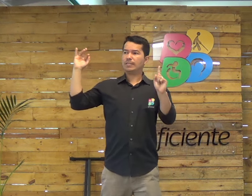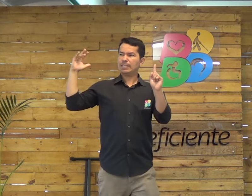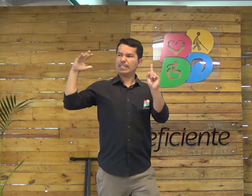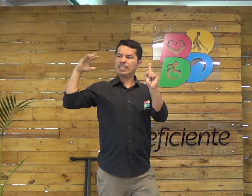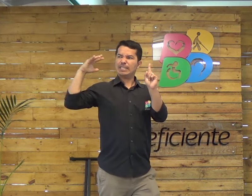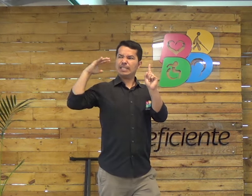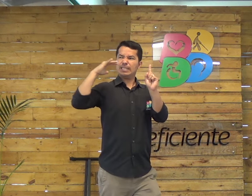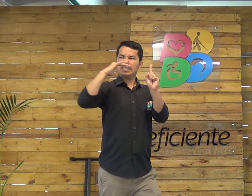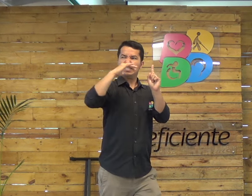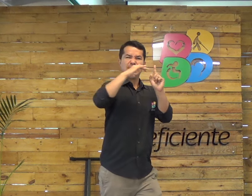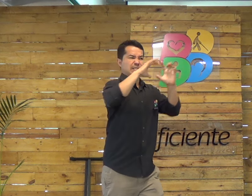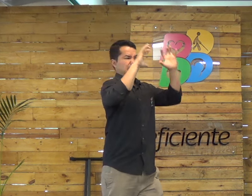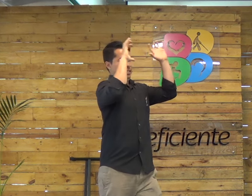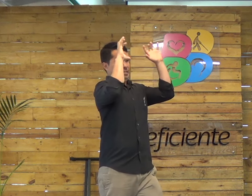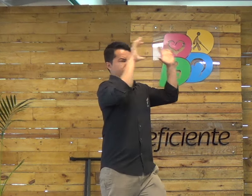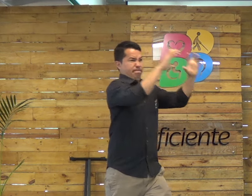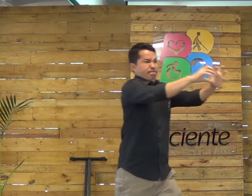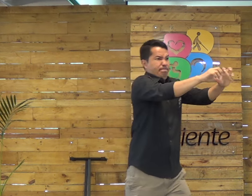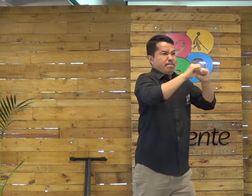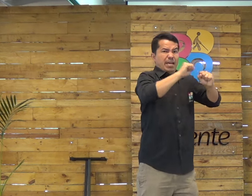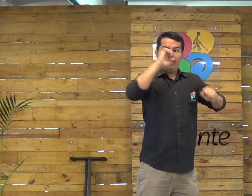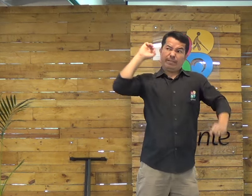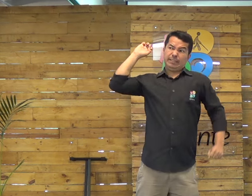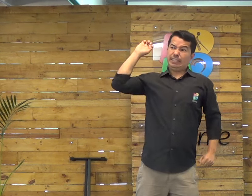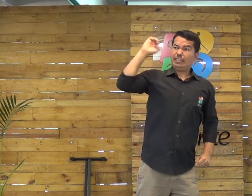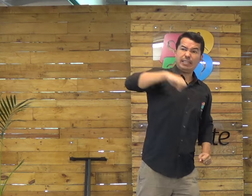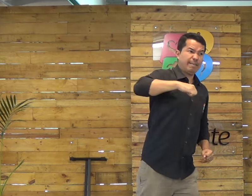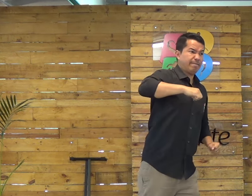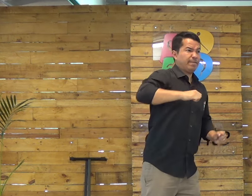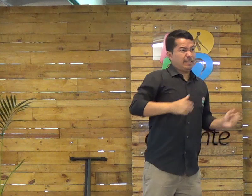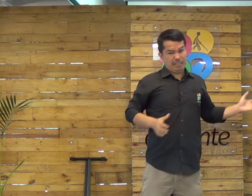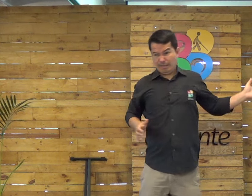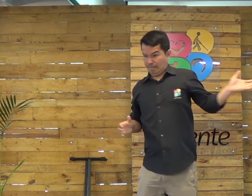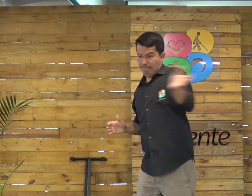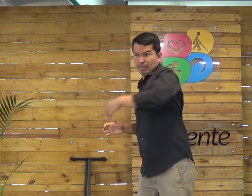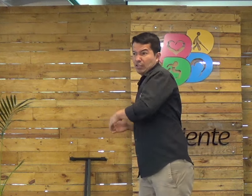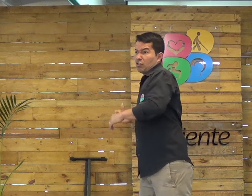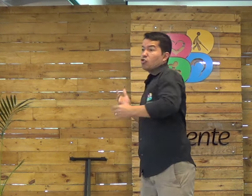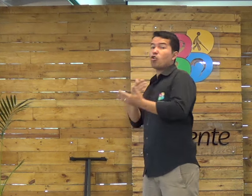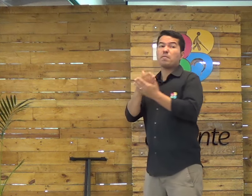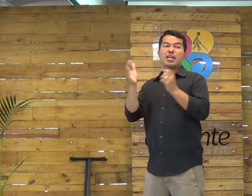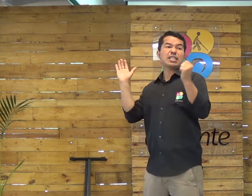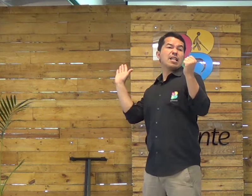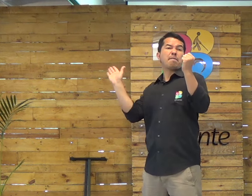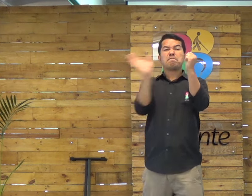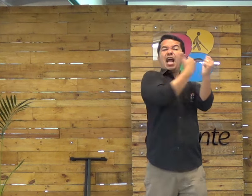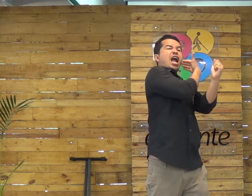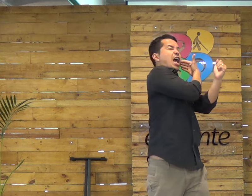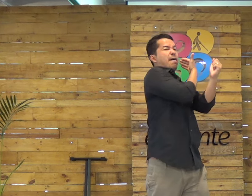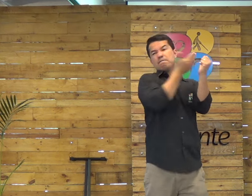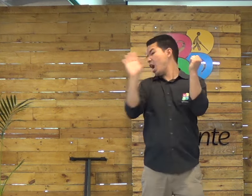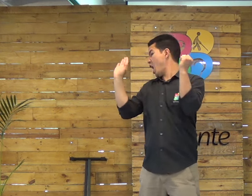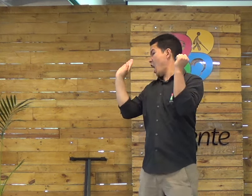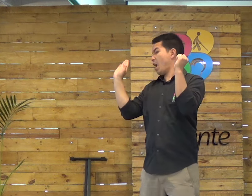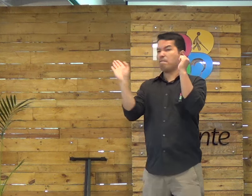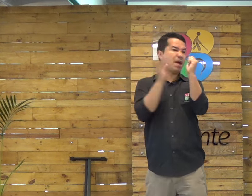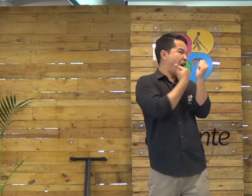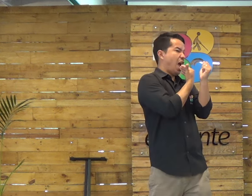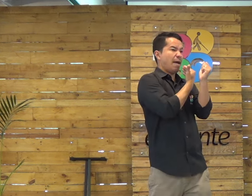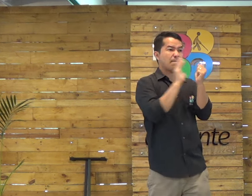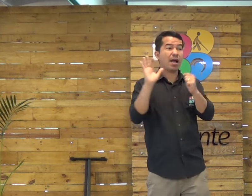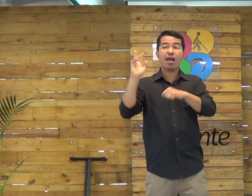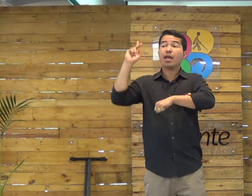O que aconteceu? Os fariseus viram que Estevão estava ali em pé e foram ali. Começaram a bater